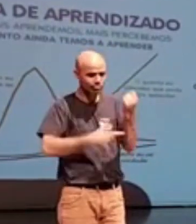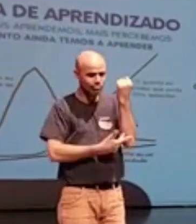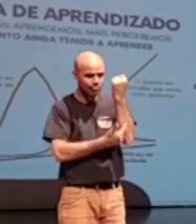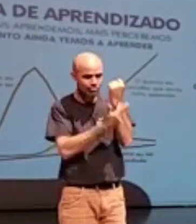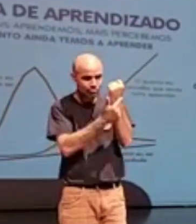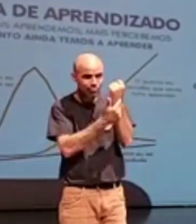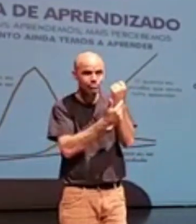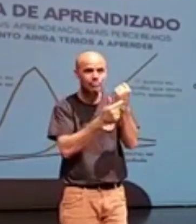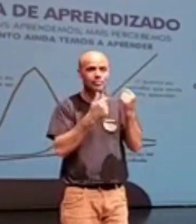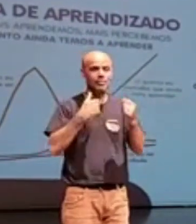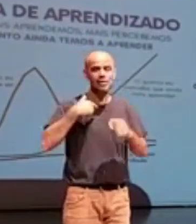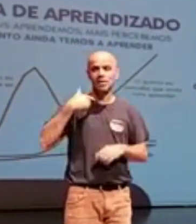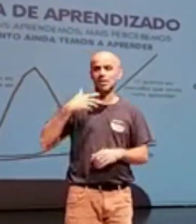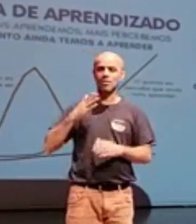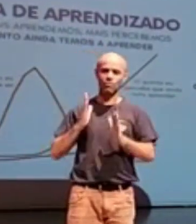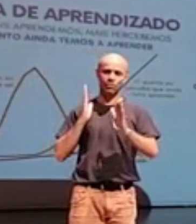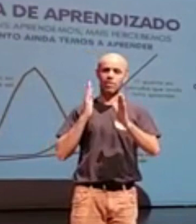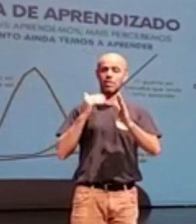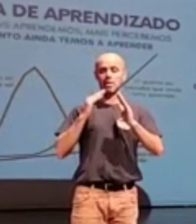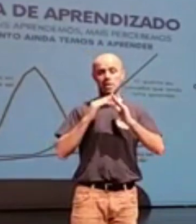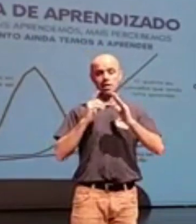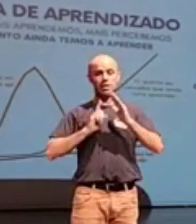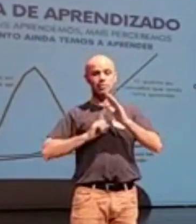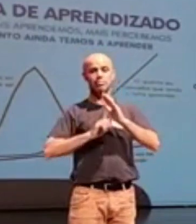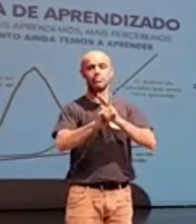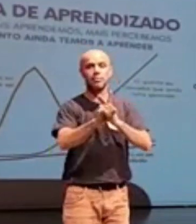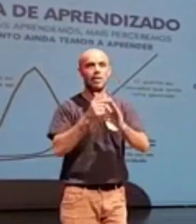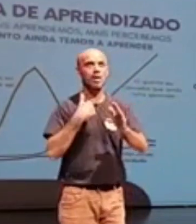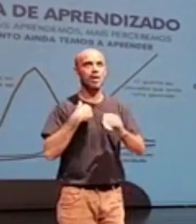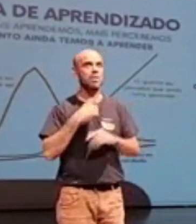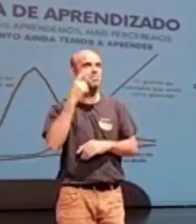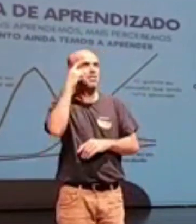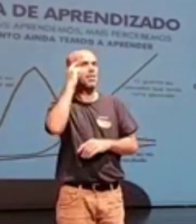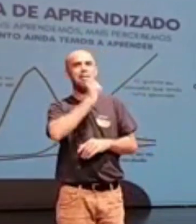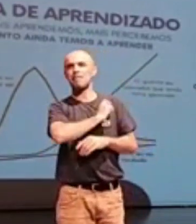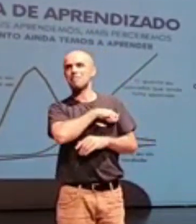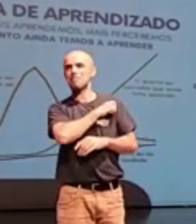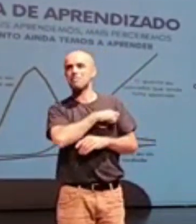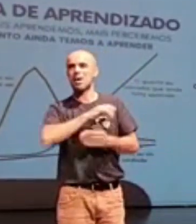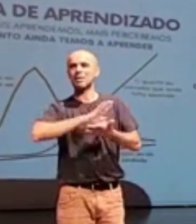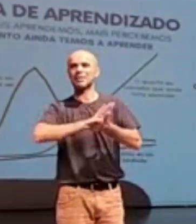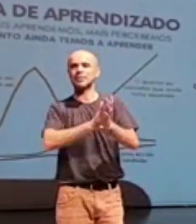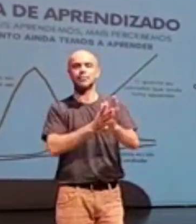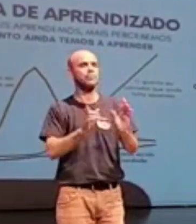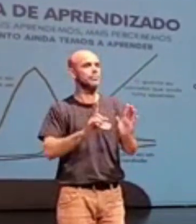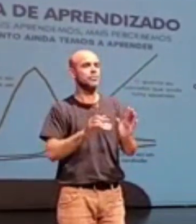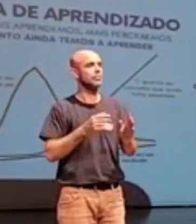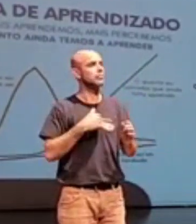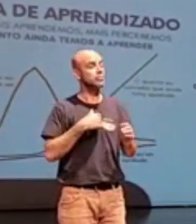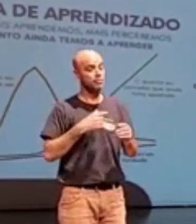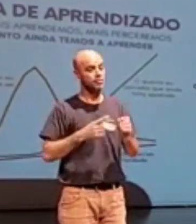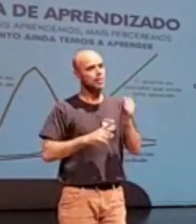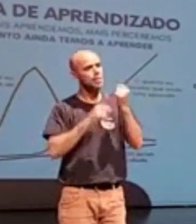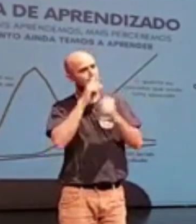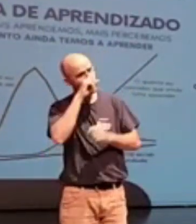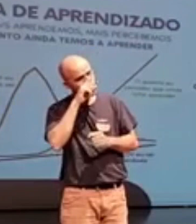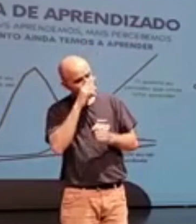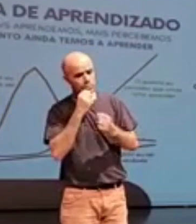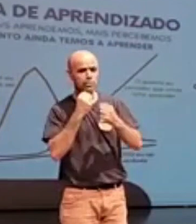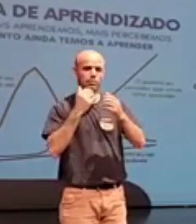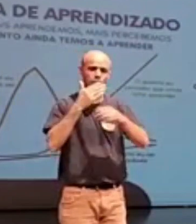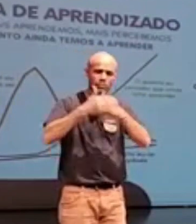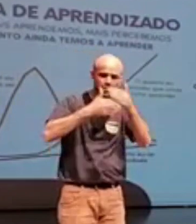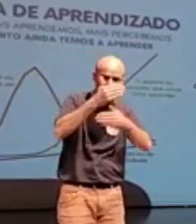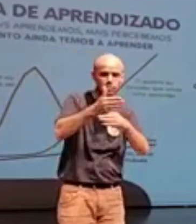coluna saia da sua casa para fazer mal a alguém. Existem alguns riscos que estão inerentes ao tratamento. Isso tem que ser explicado